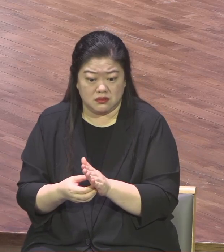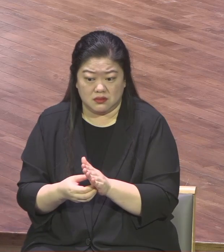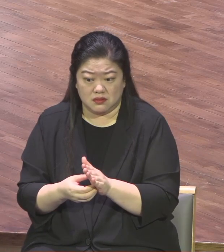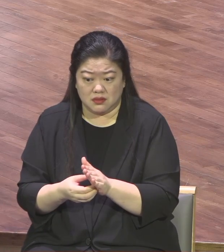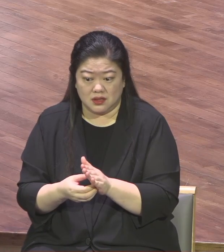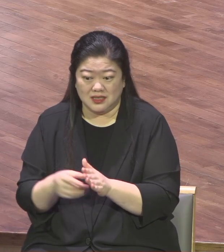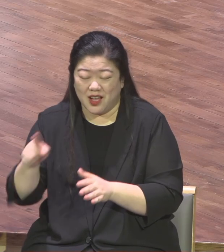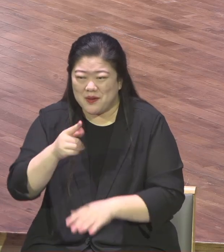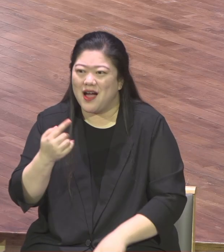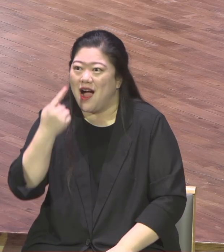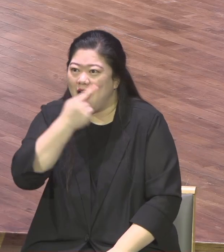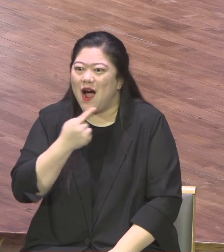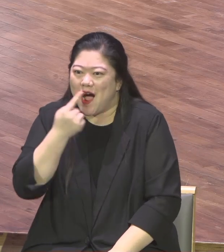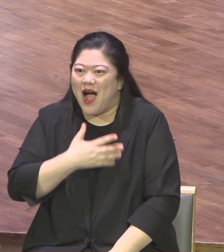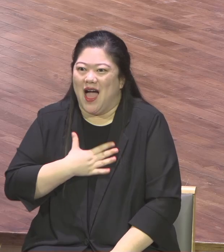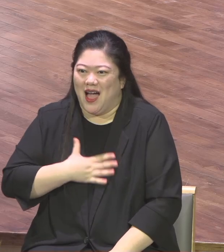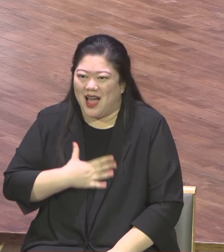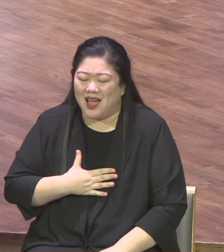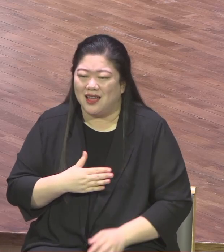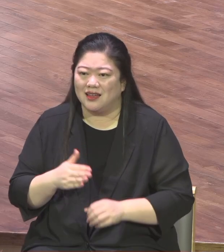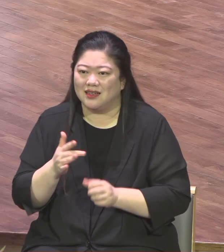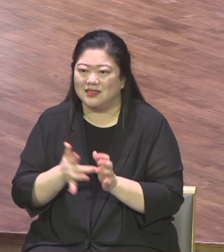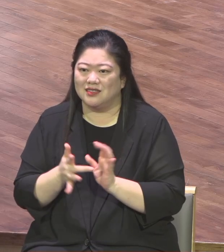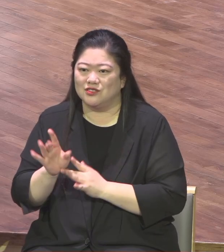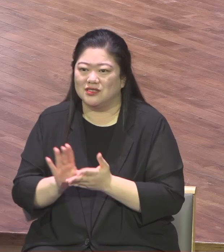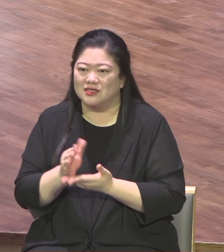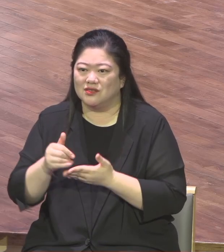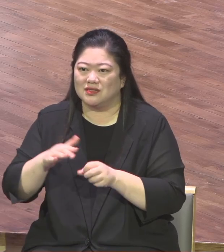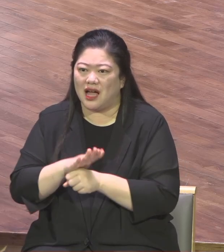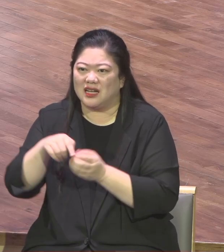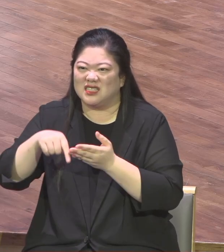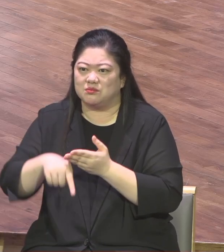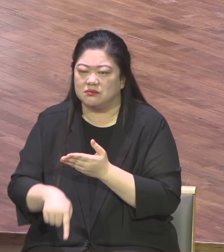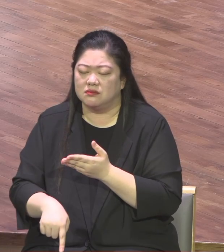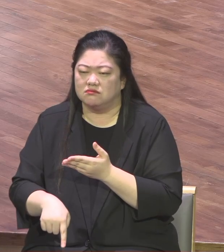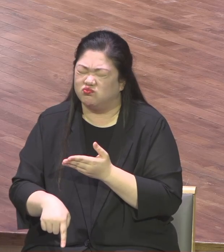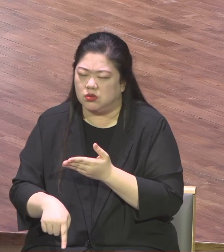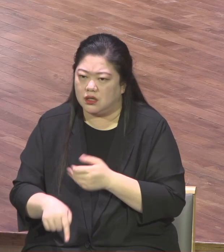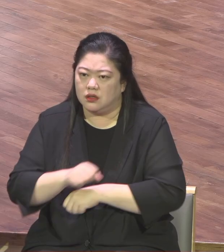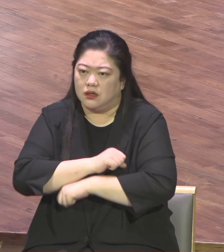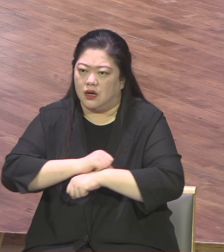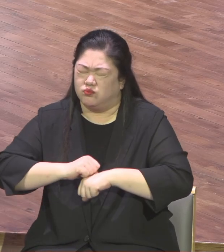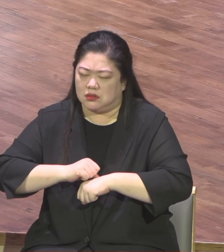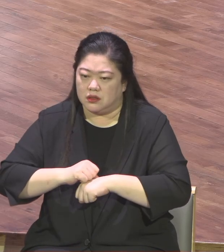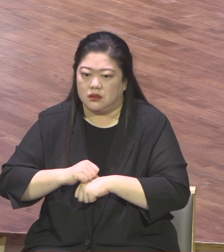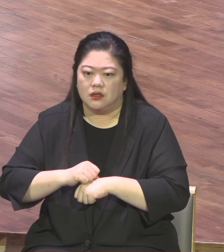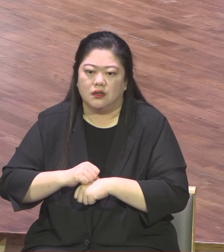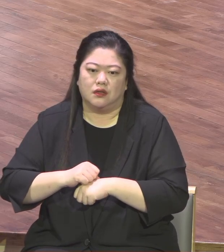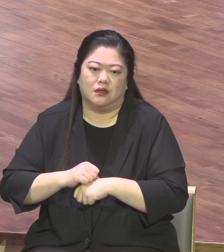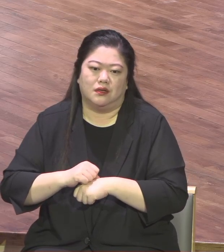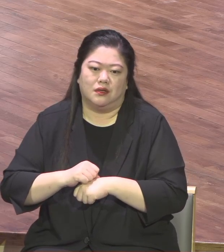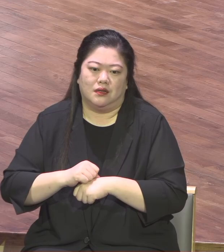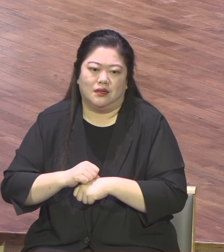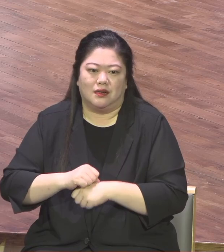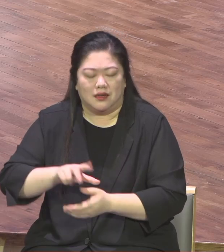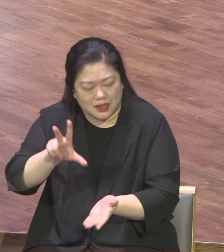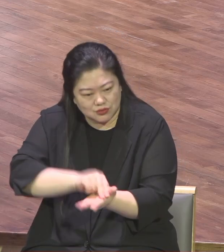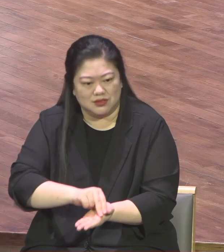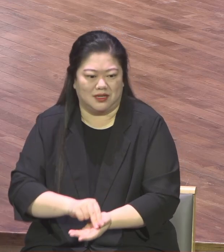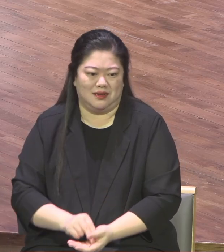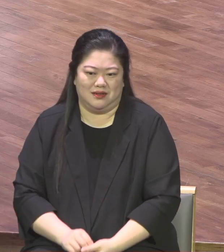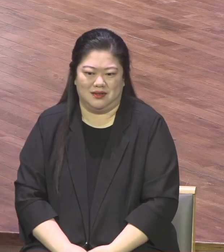전 못하니까 맨날 교회 다니면서 서론 인생 살잖아요. 서론 인생. 비교하는